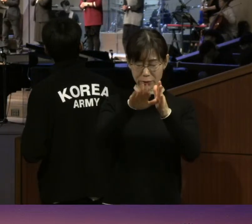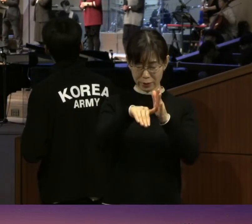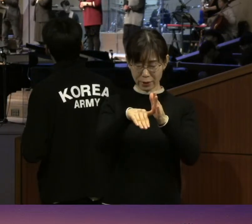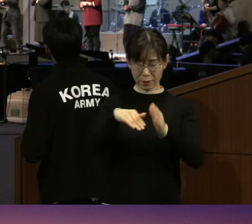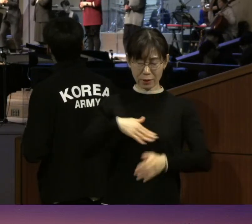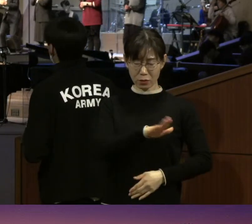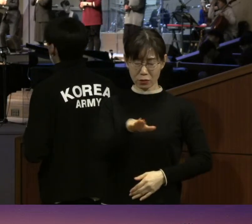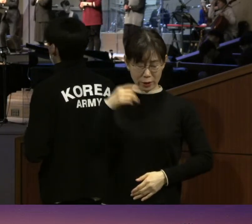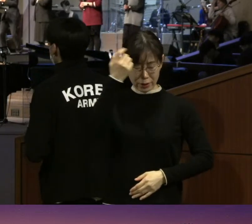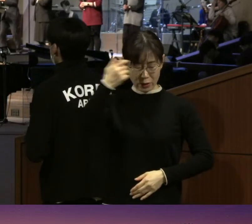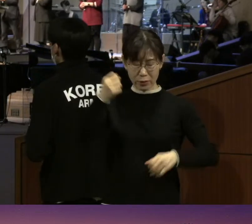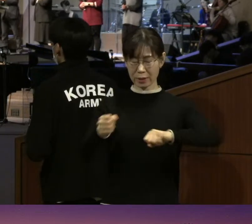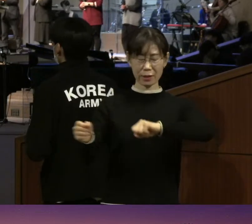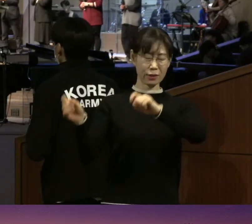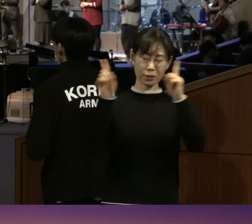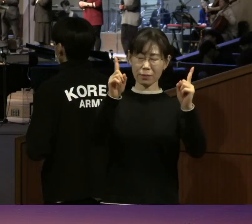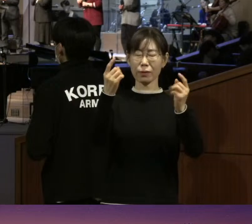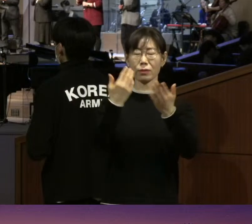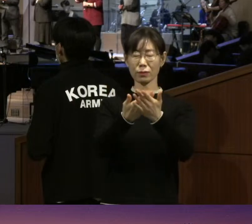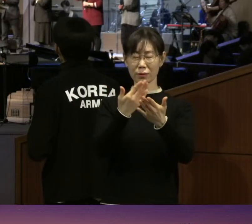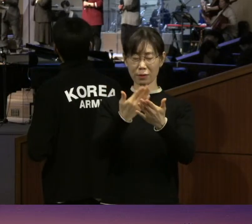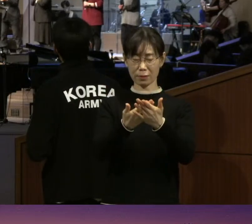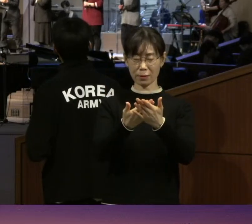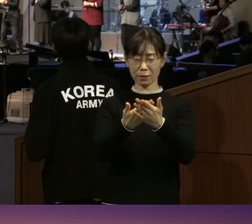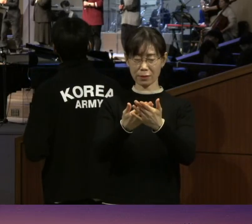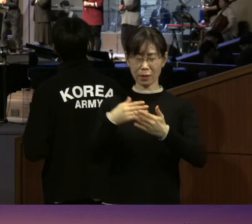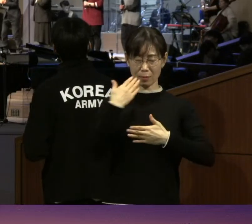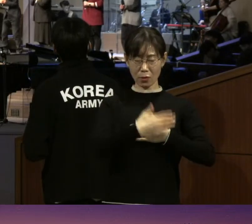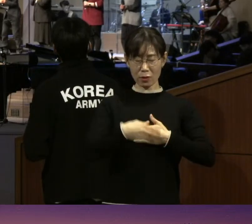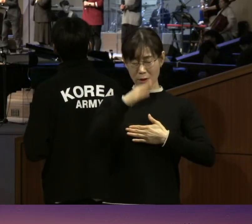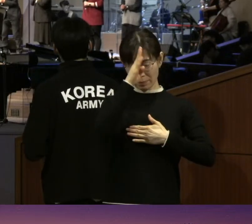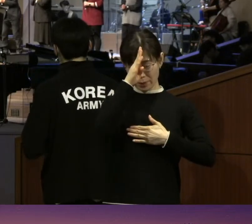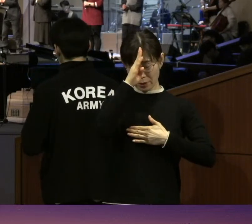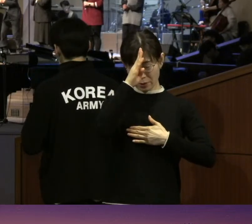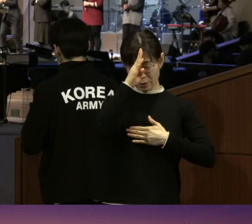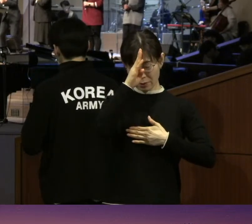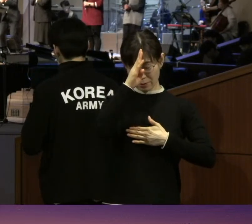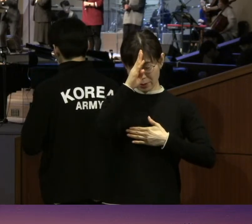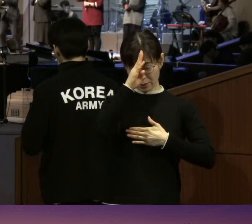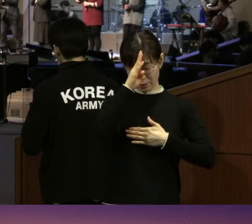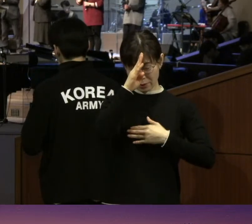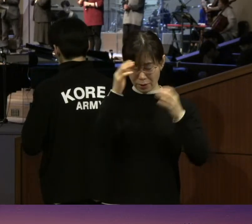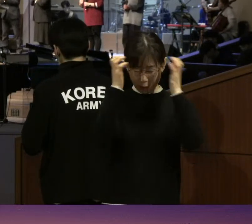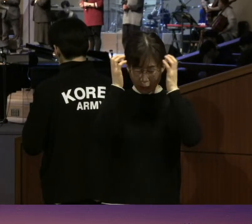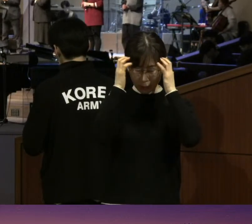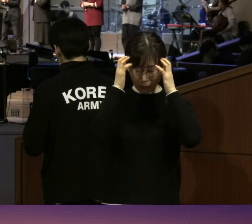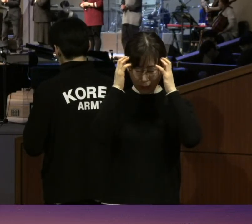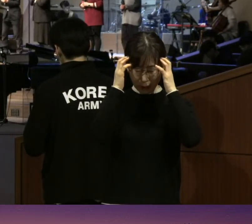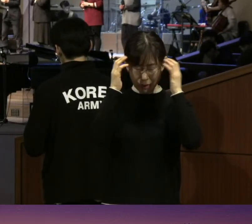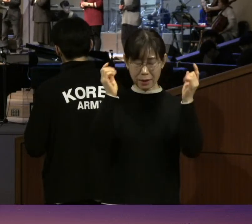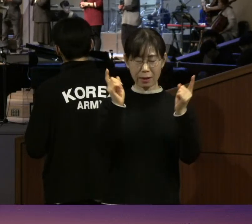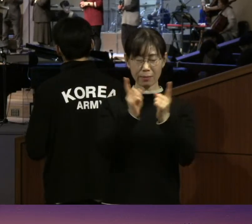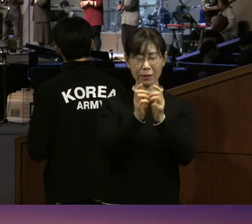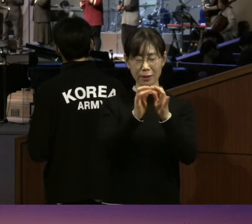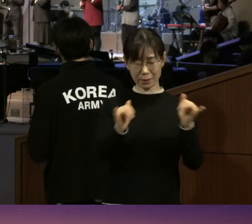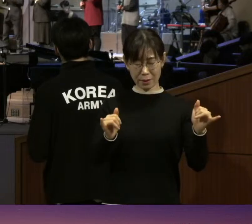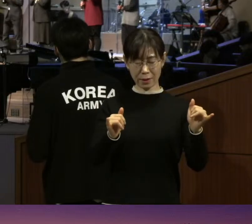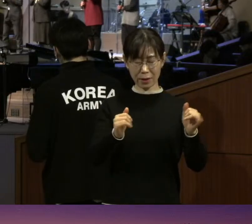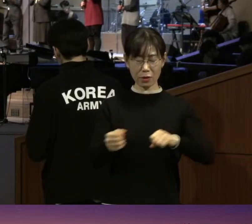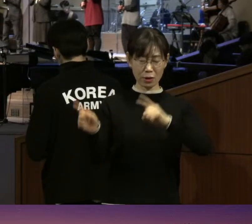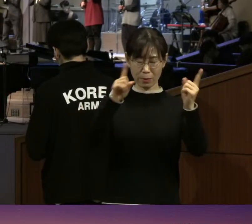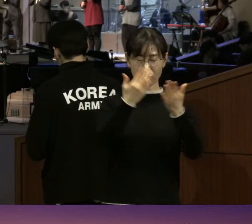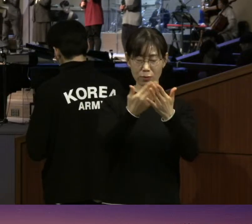잠들었던 영혼이 깨어나게 하여 주옵소서. 육신의 질병으로 고통받는 이들이 회복되는 이 마음 되게 하여 주옵소서.